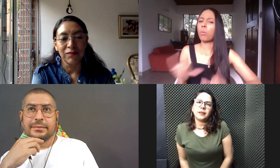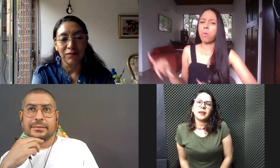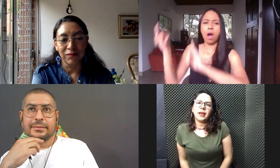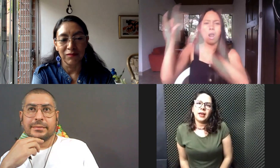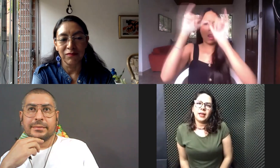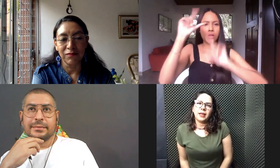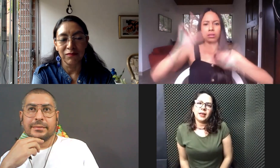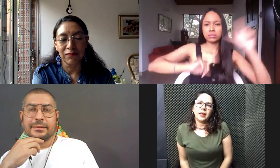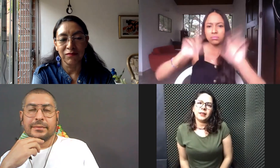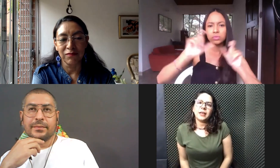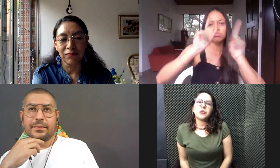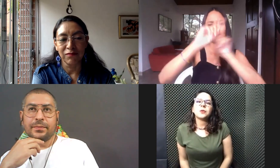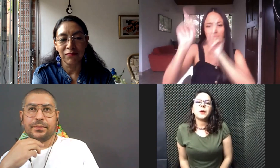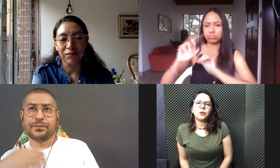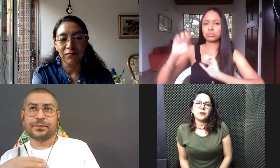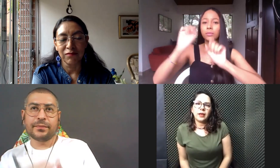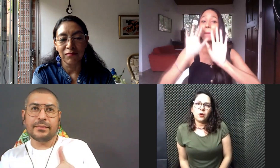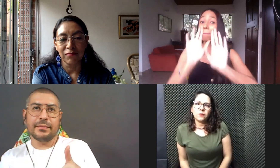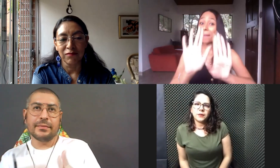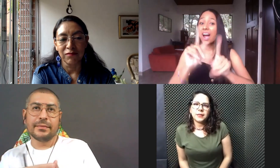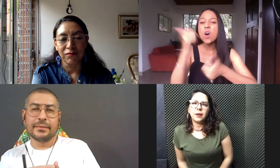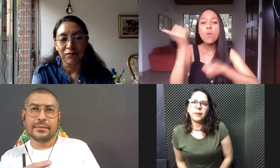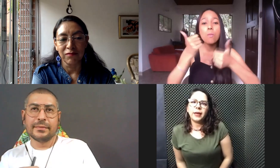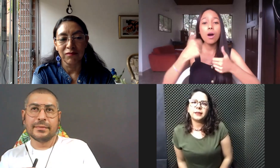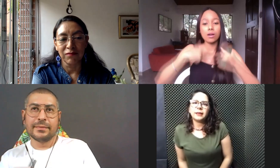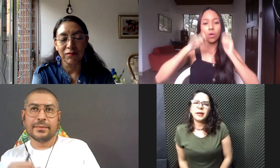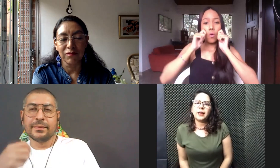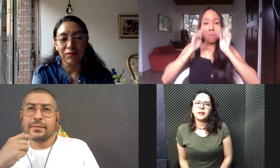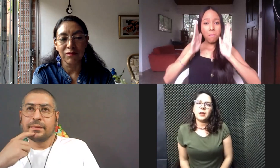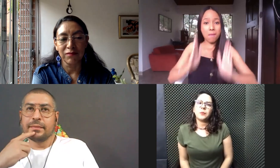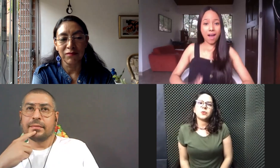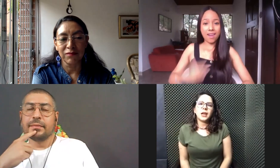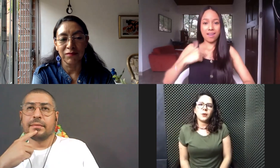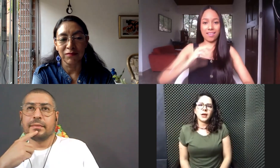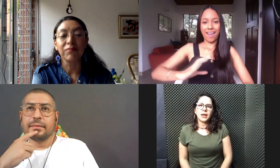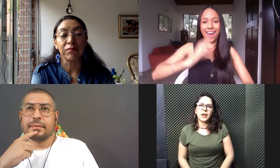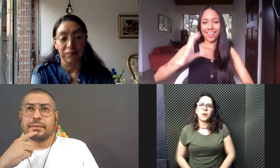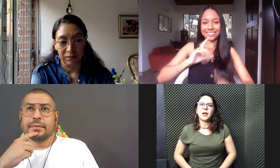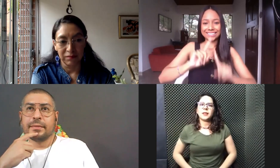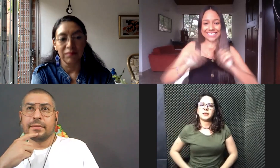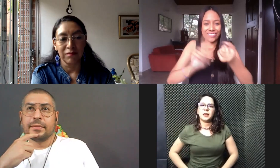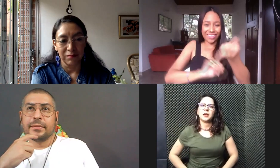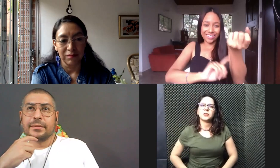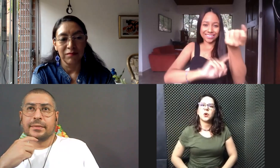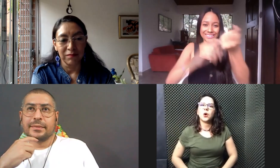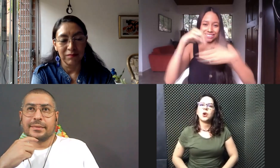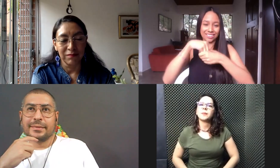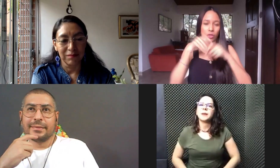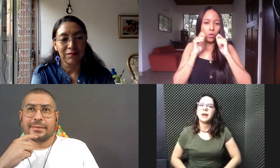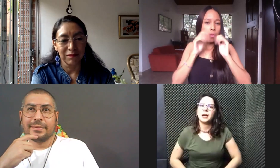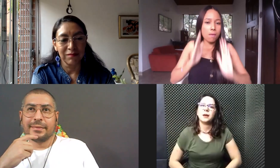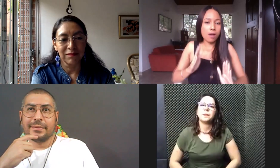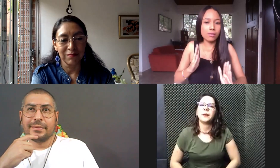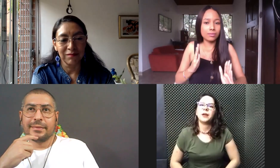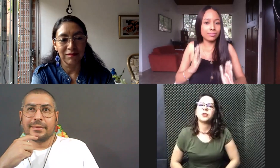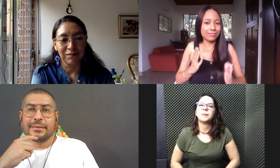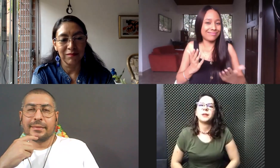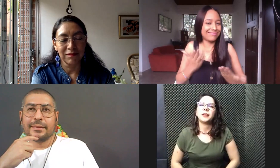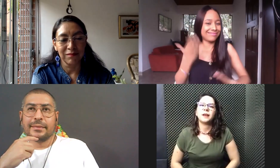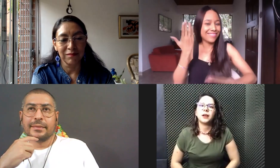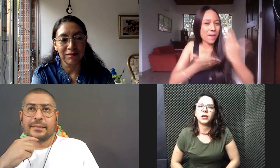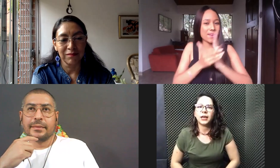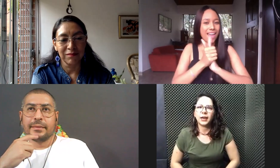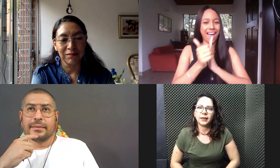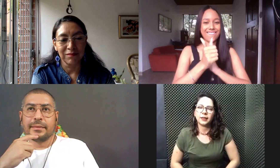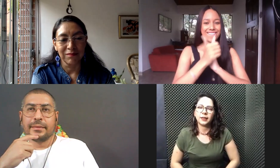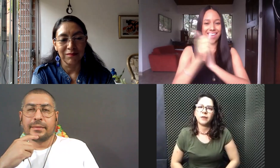Sí, de hecho, bueno, oficialmente tenemos una lengua que es la lengua de señas colombiana, pero también tiene que